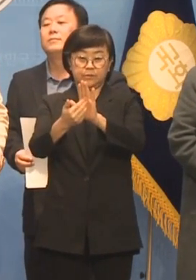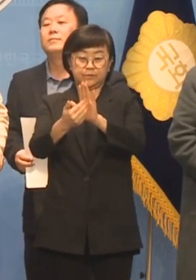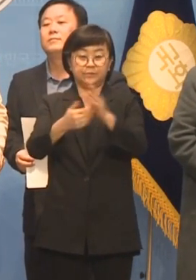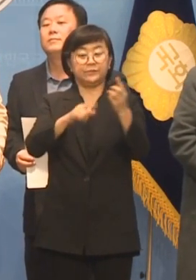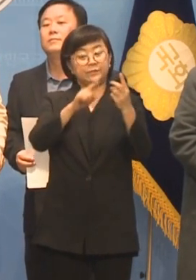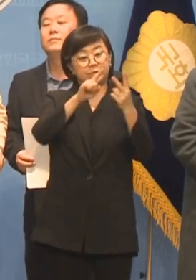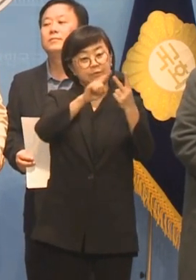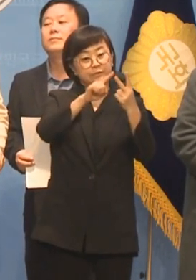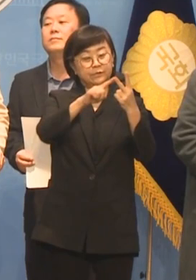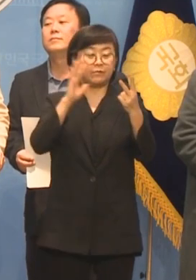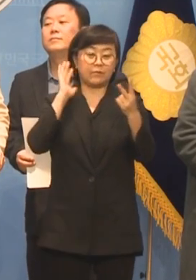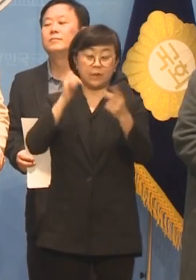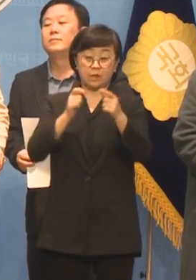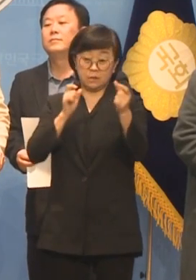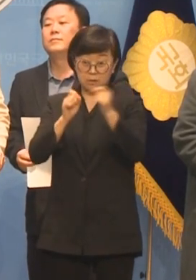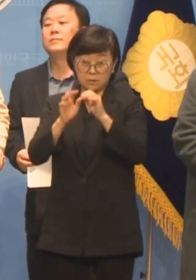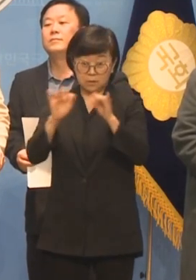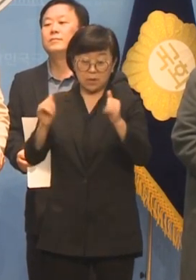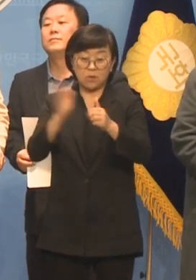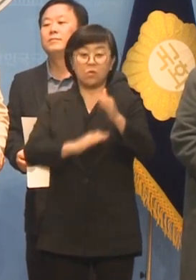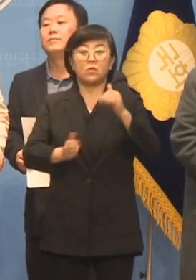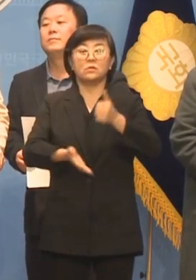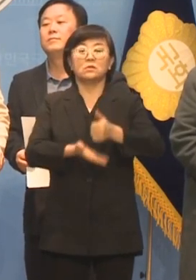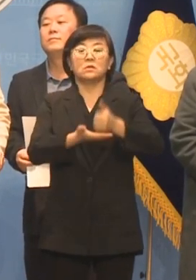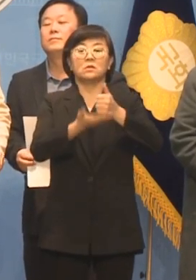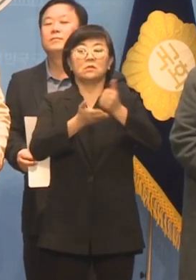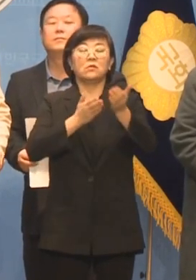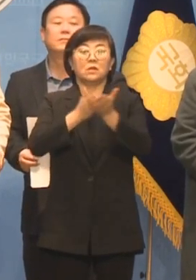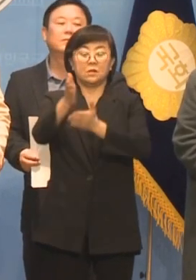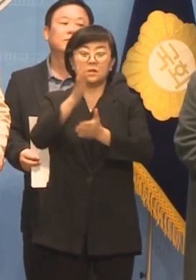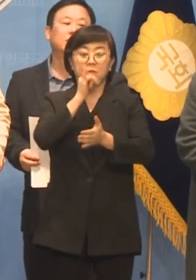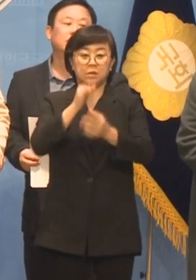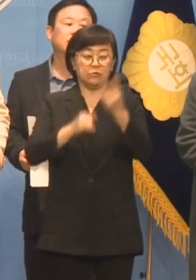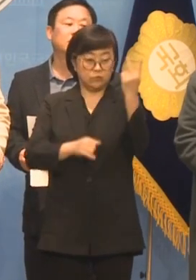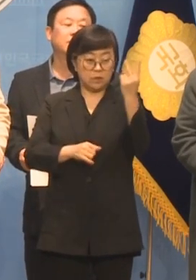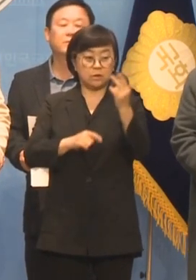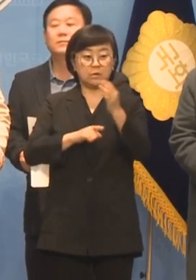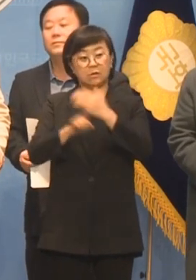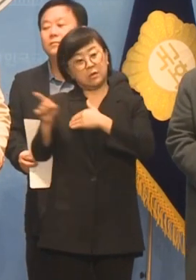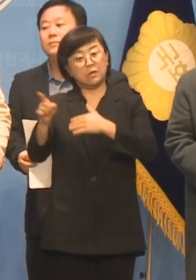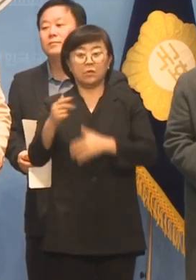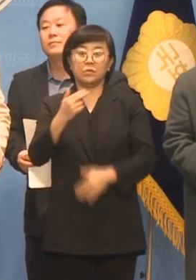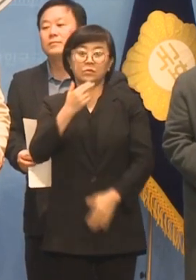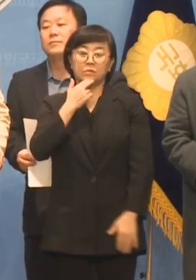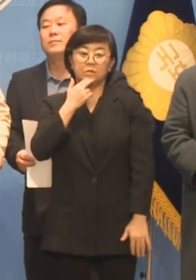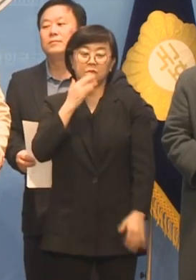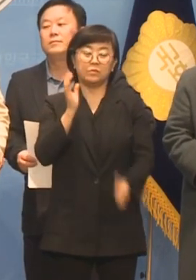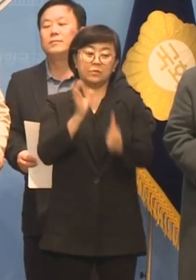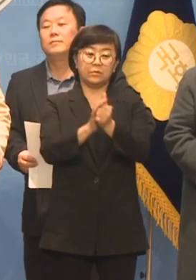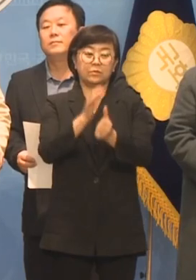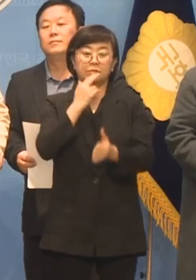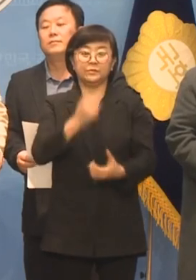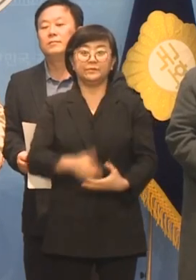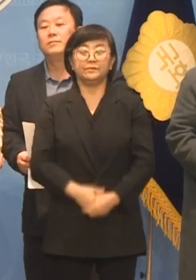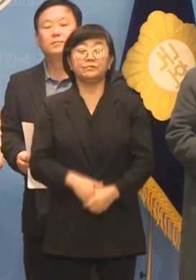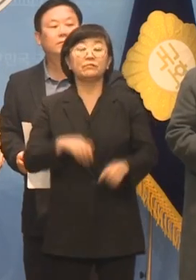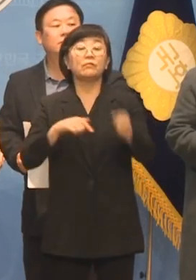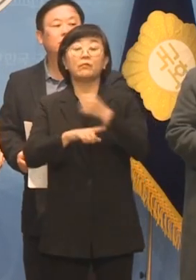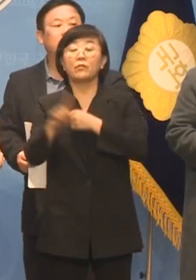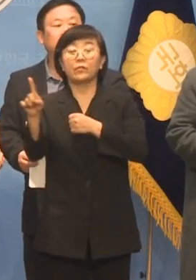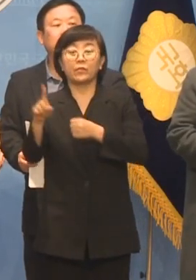대통령 측근의 공천을 관철시키는 것, 이 두 가지 역할 외에는 다른 것을 부여받지 않았다. 그